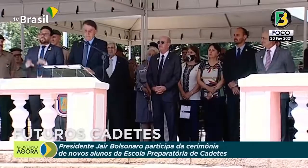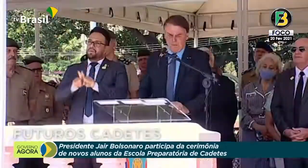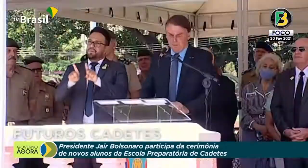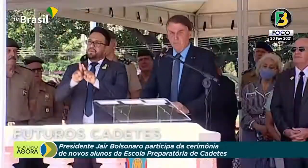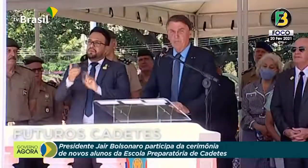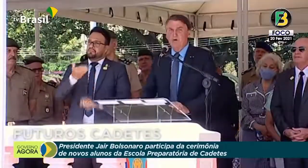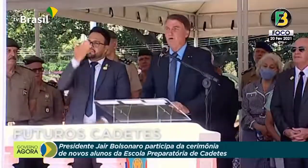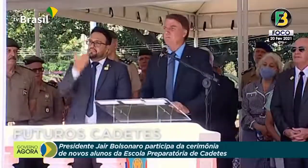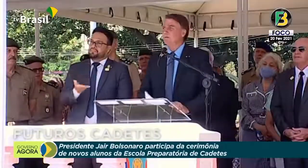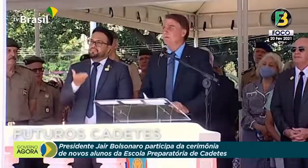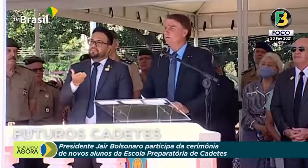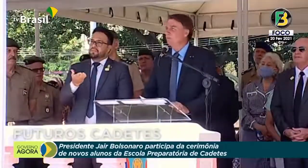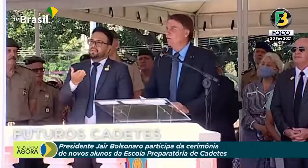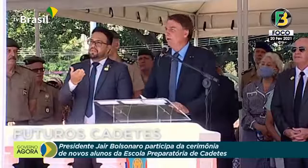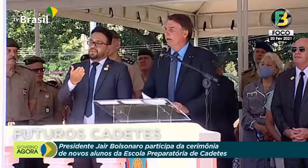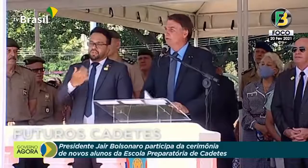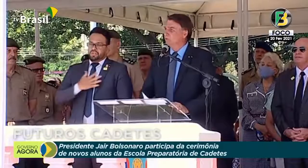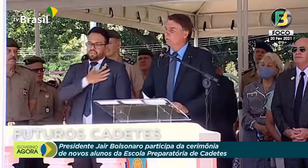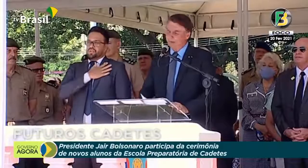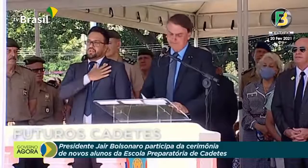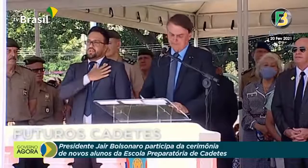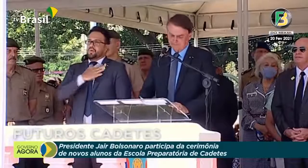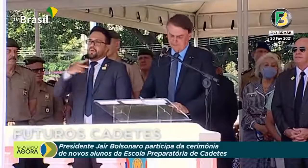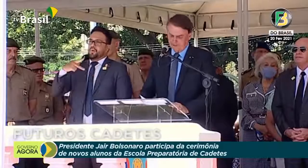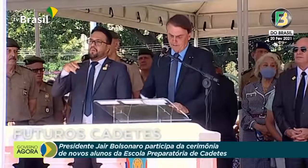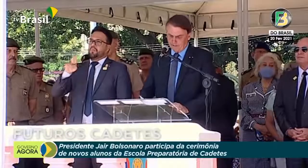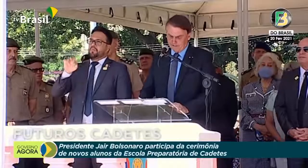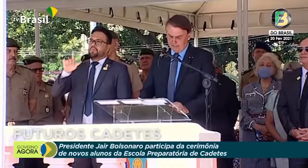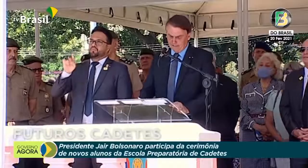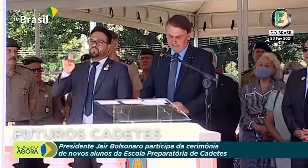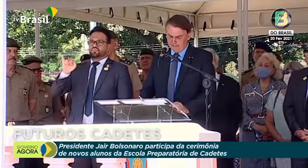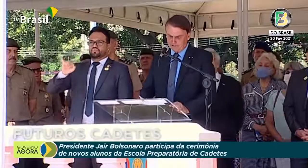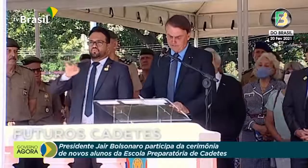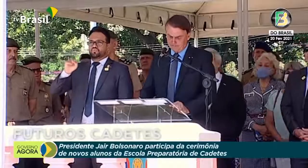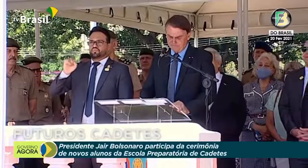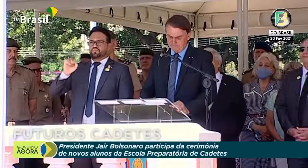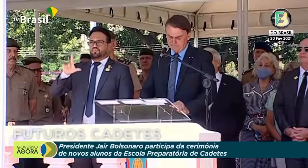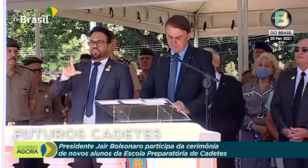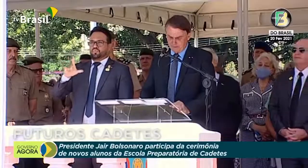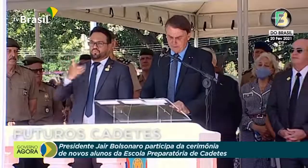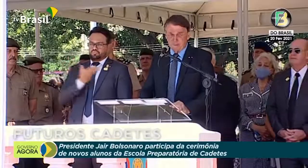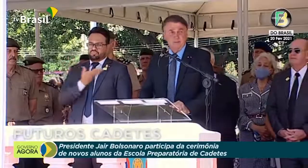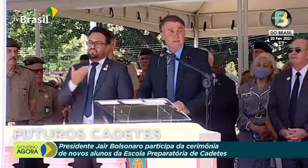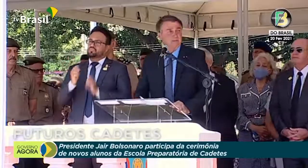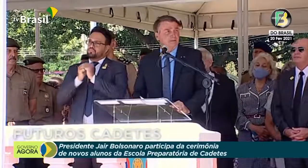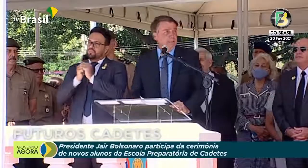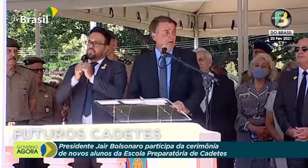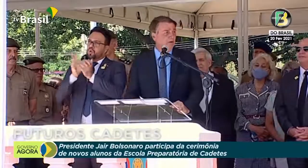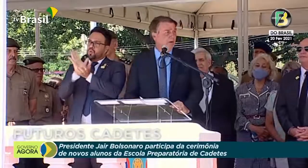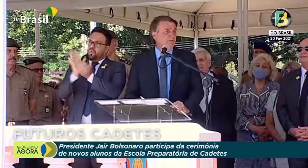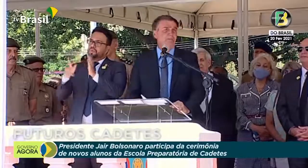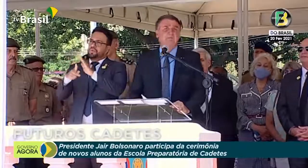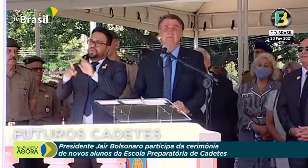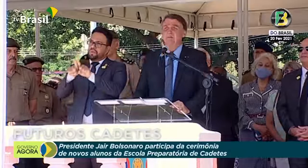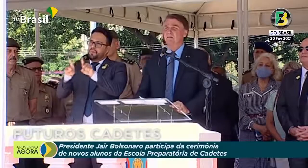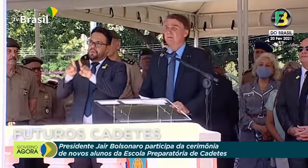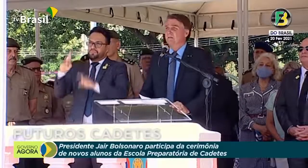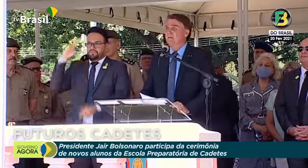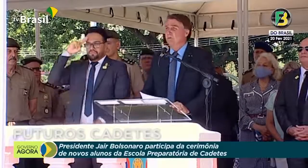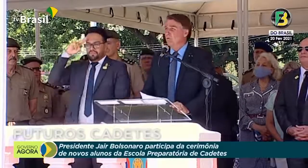prezado general Pujol, meu colega de turma, comandante do Exército, general